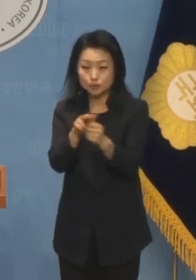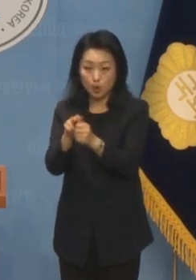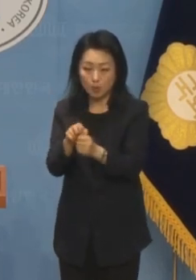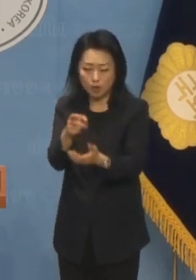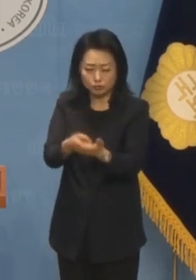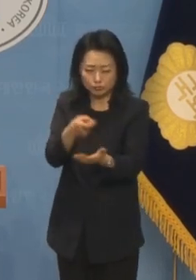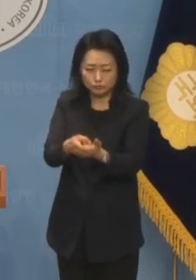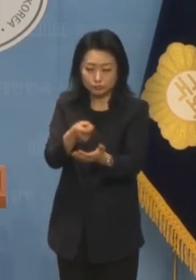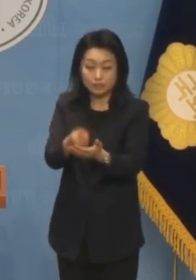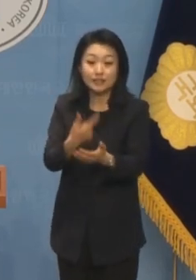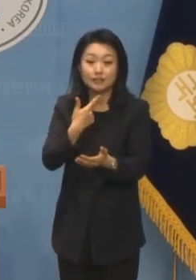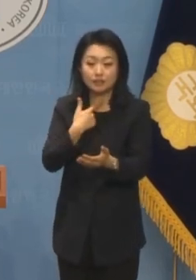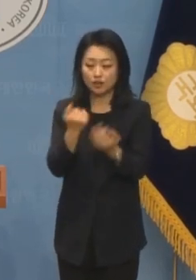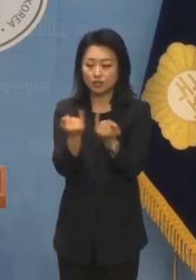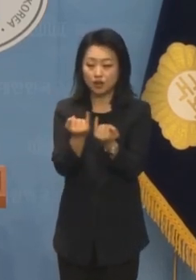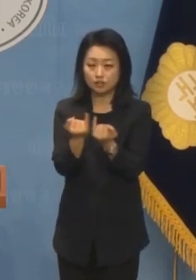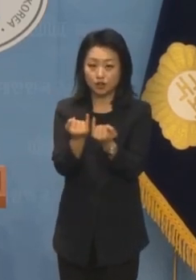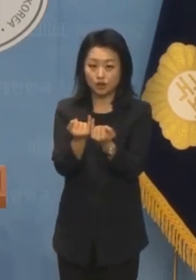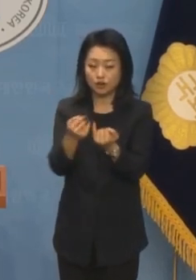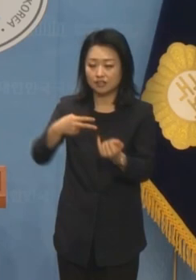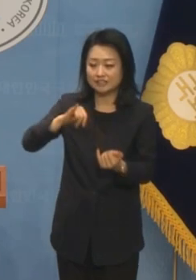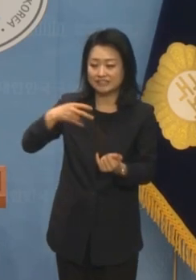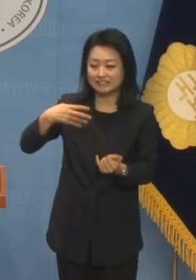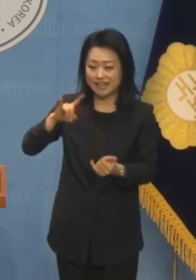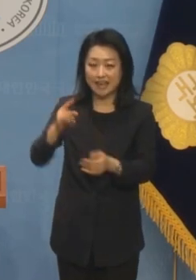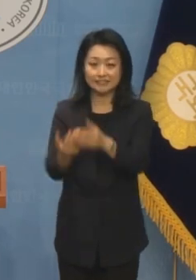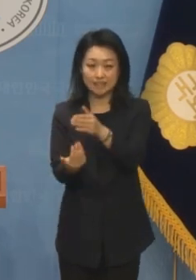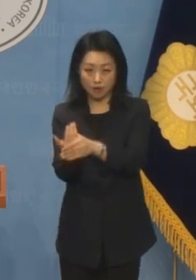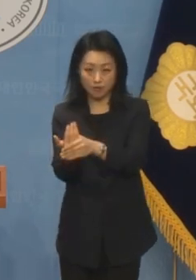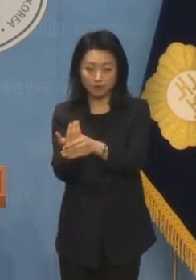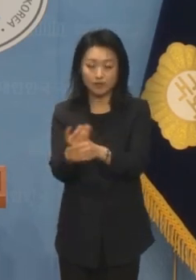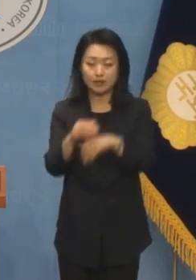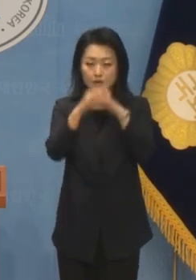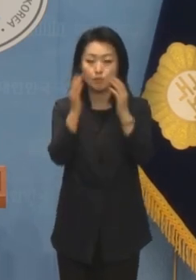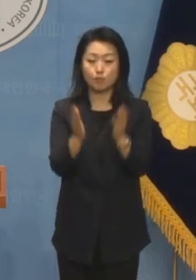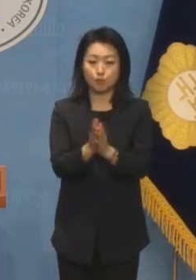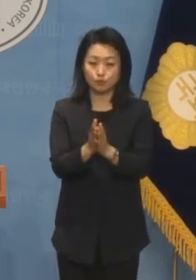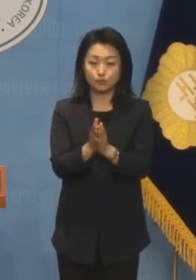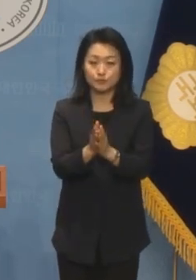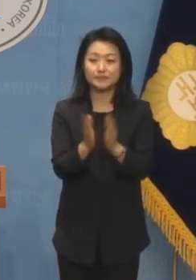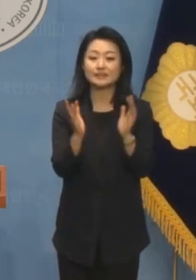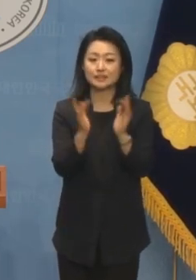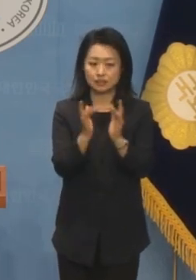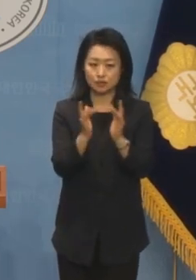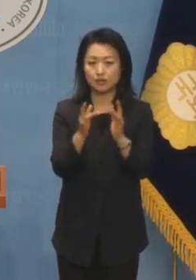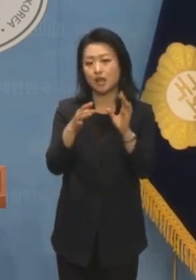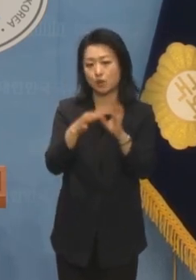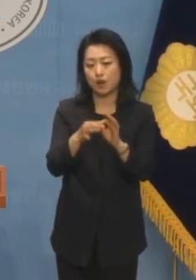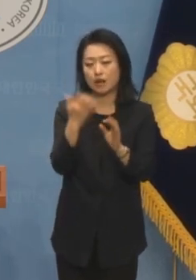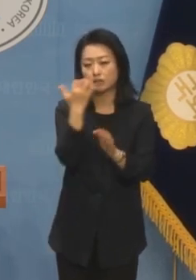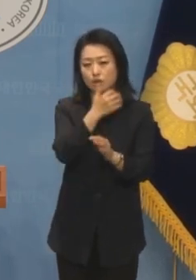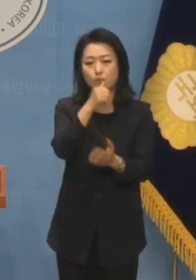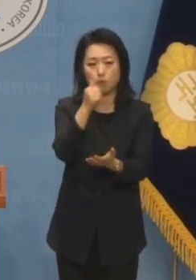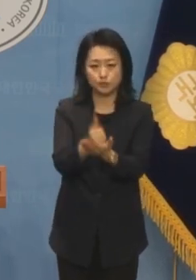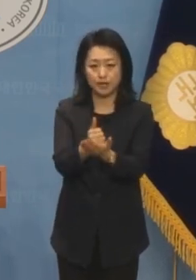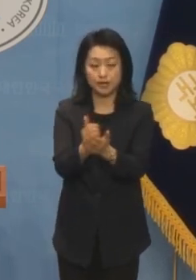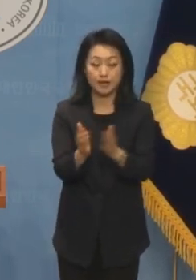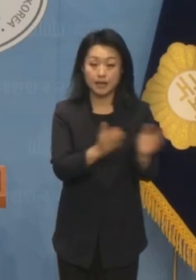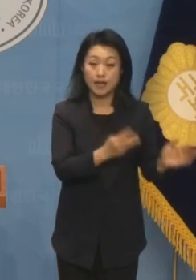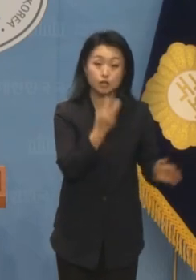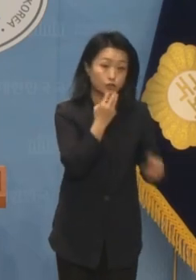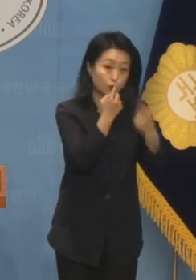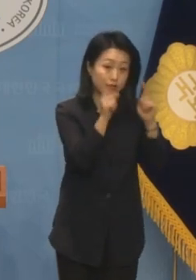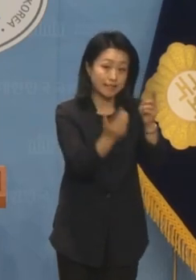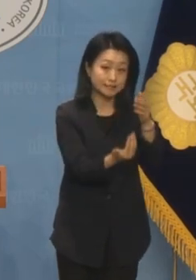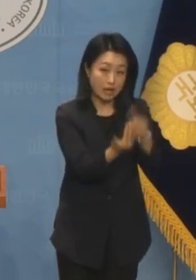무단으로 유포한 여성시대 사건은 모두 심각한 디지털 성범죄입니다. 특히 서울대 사건에서는